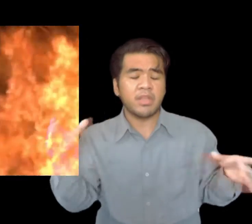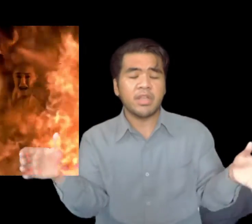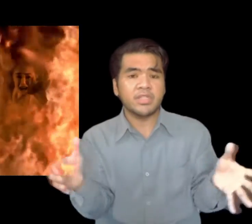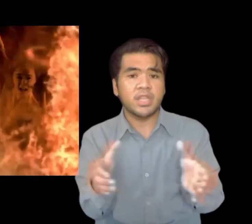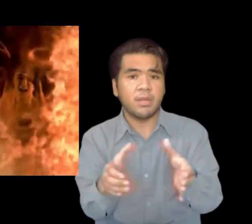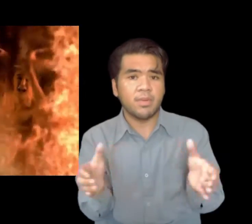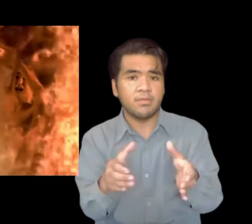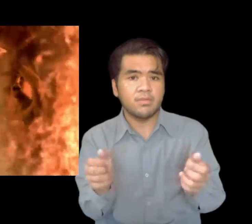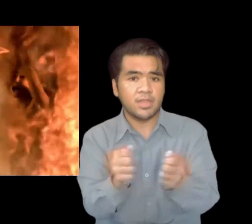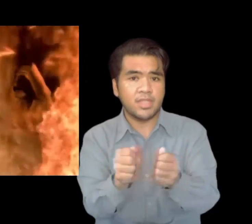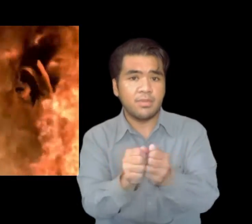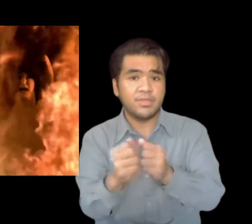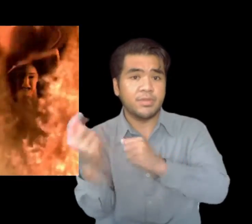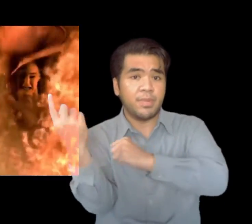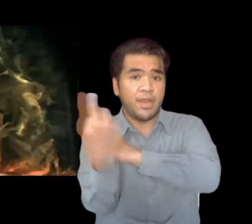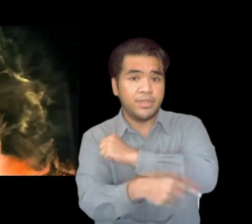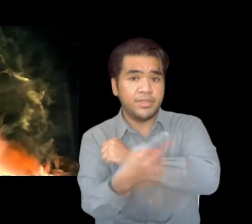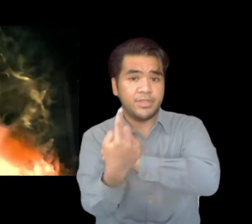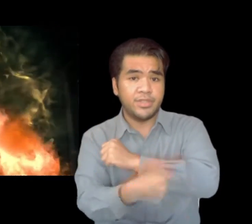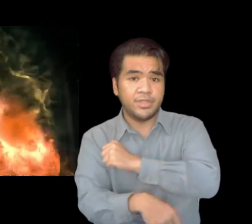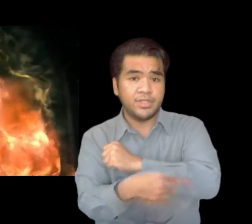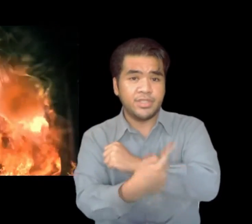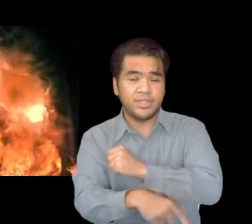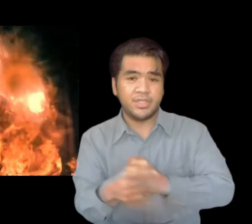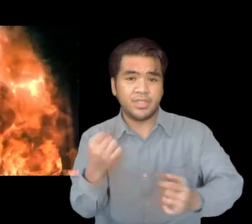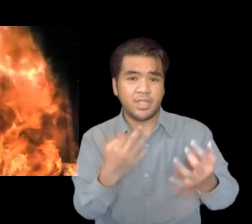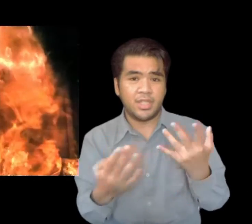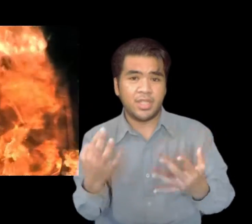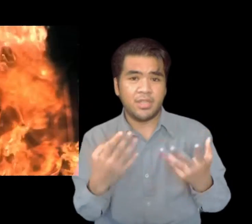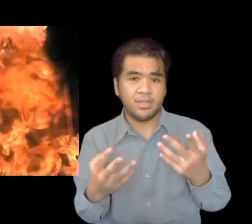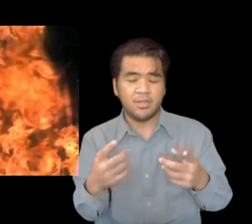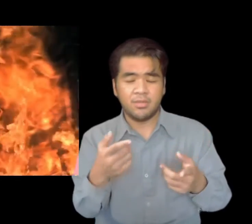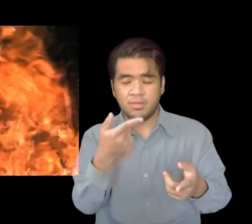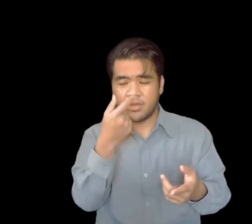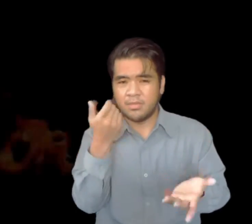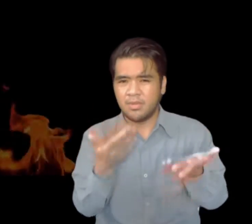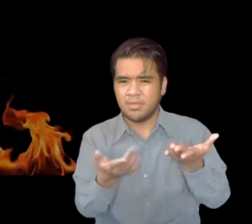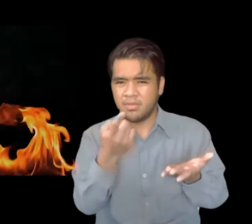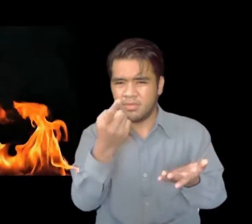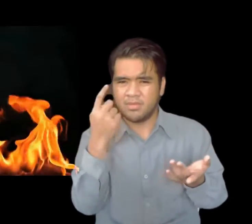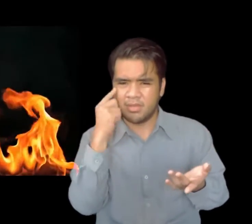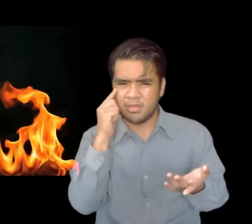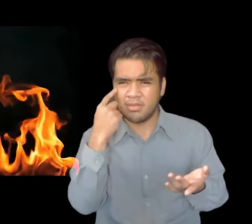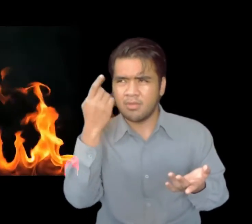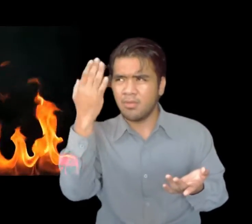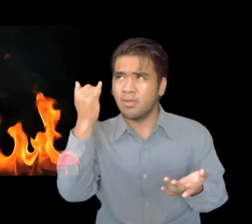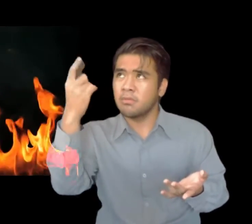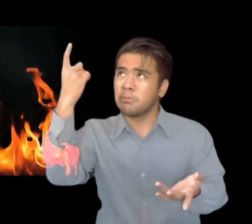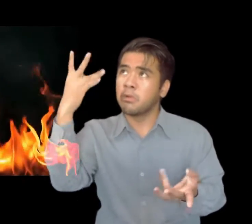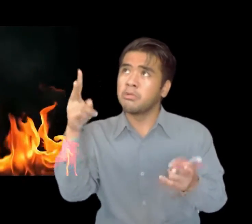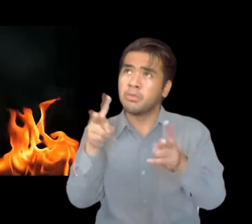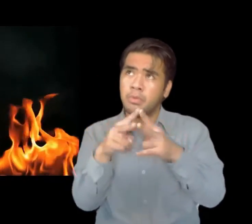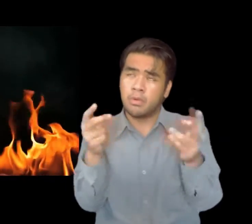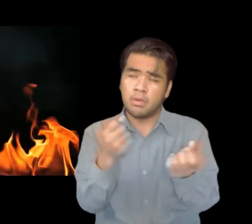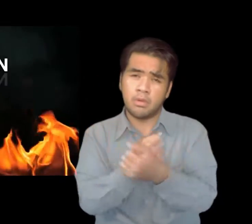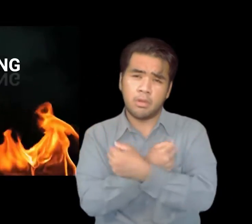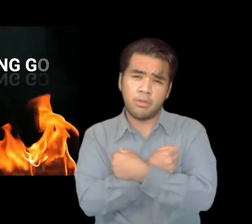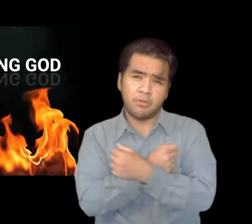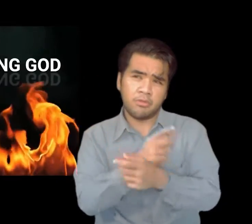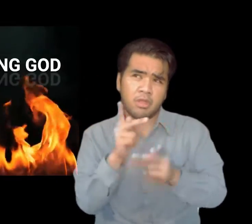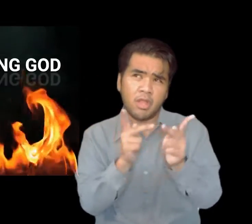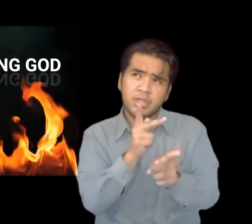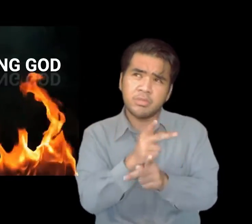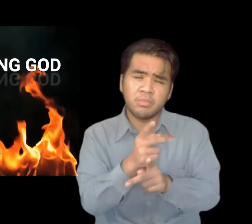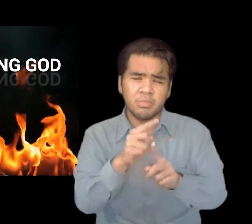ang Diablo at ang kanyang mga kampon ay kasama rin sa walang hanggang paghihirap. Siguro ay iniisip mo bakit ang isang mapagmahal